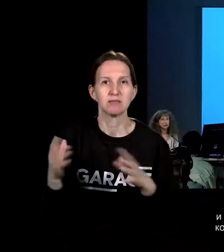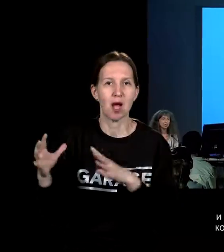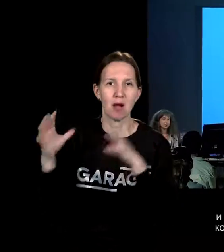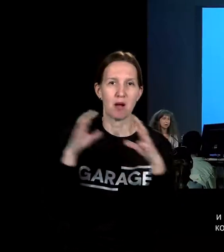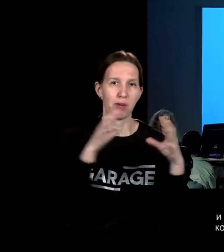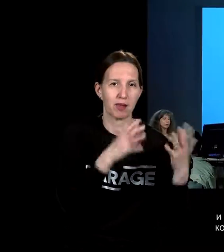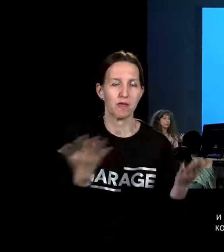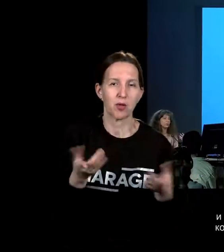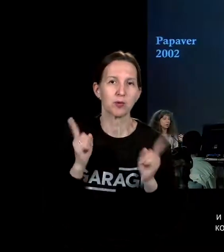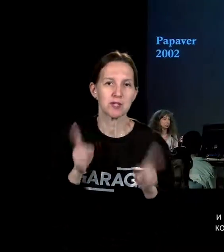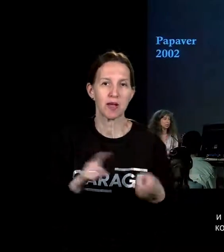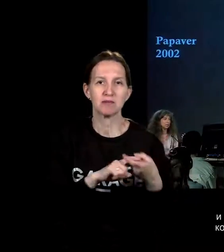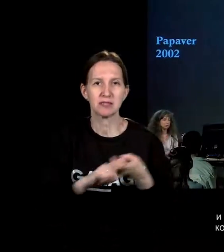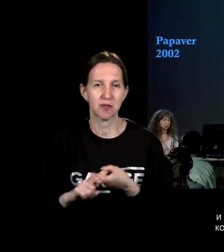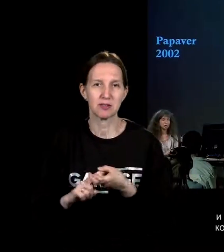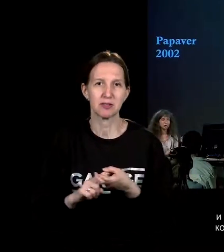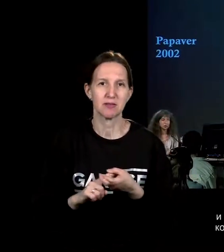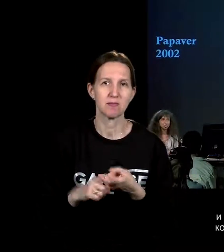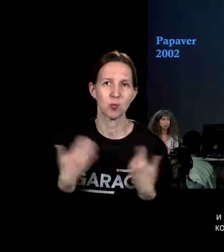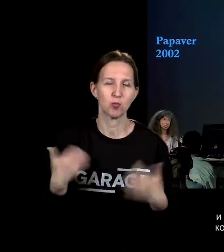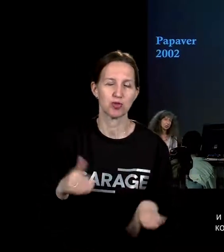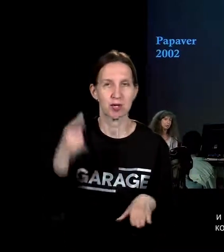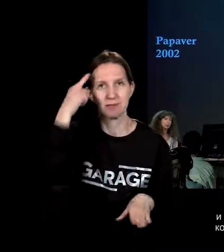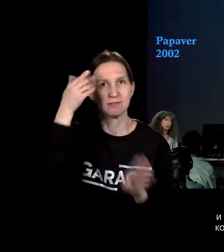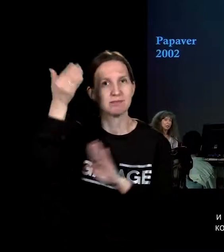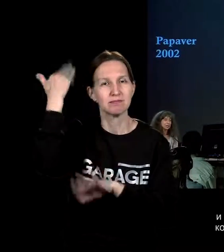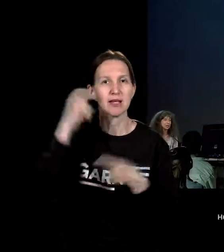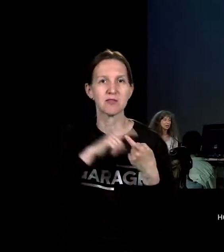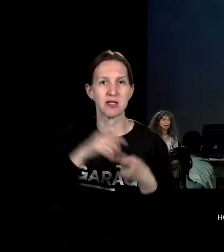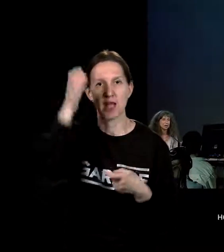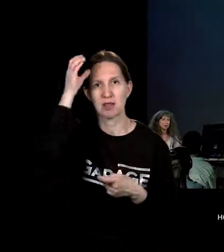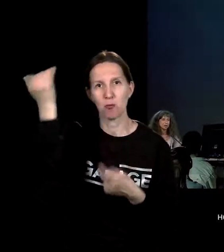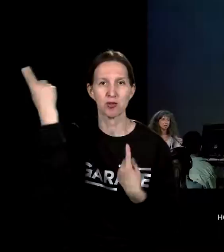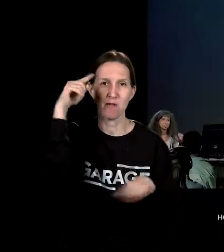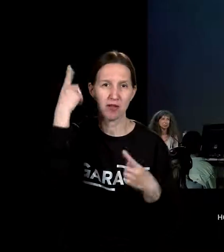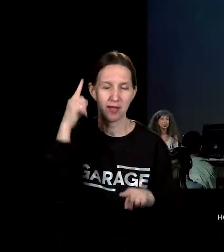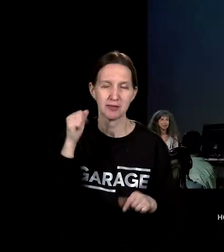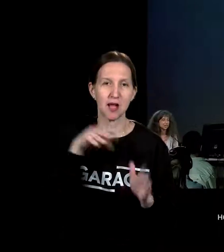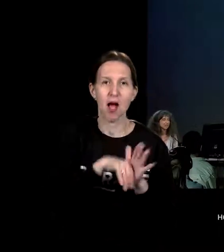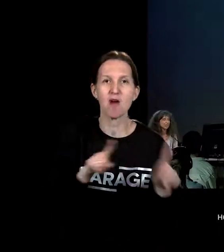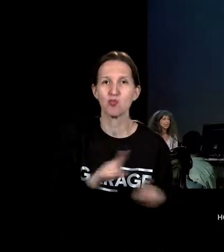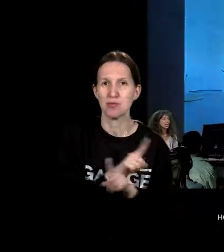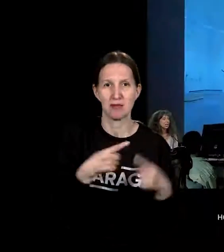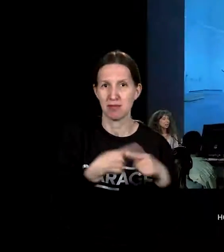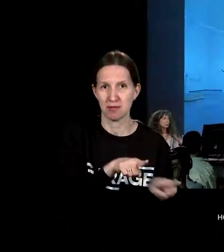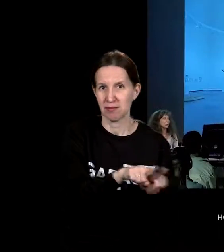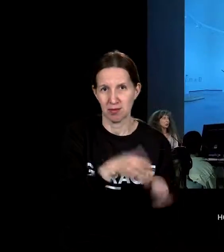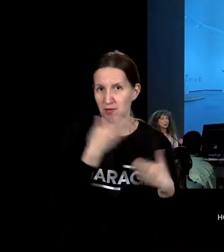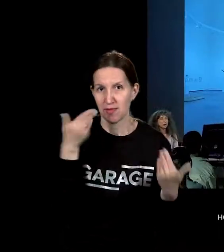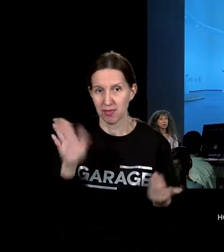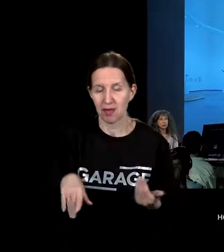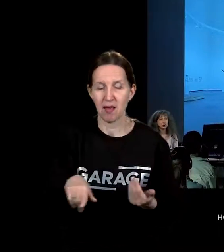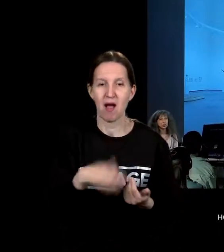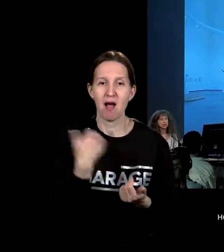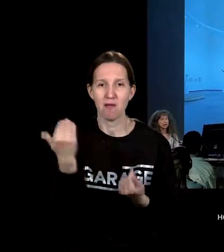летательных объектов, которые действительно скорее вышли из научной фантастики, нежели из музея техники, которые